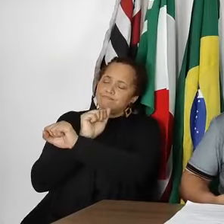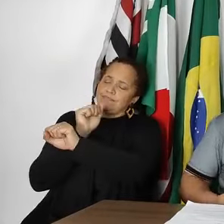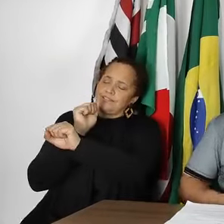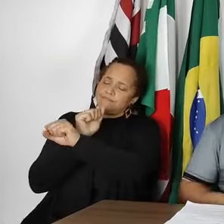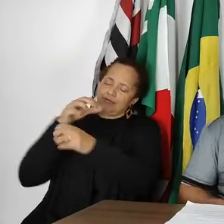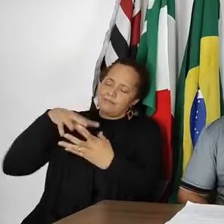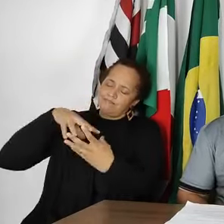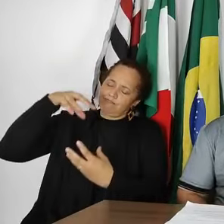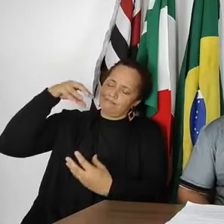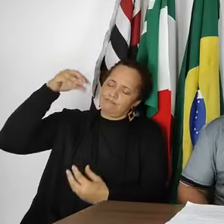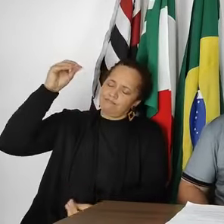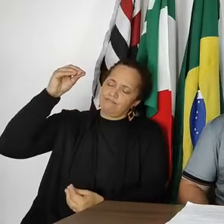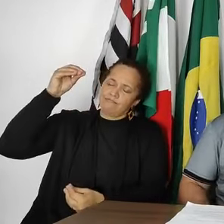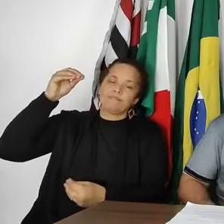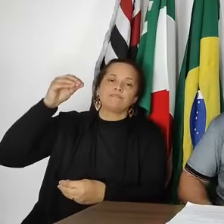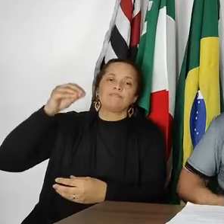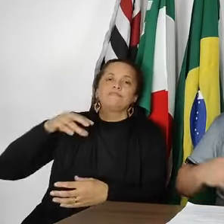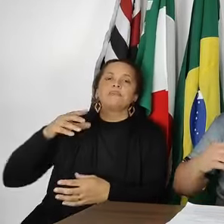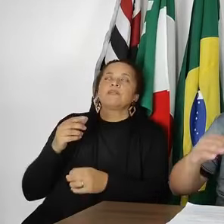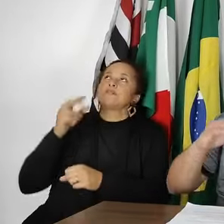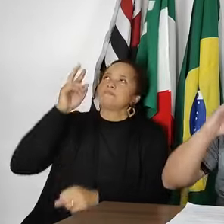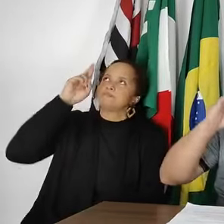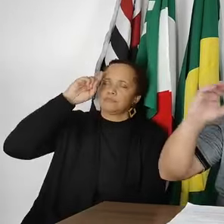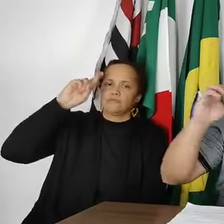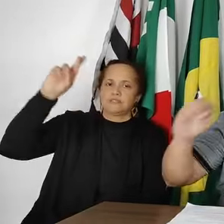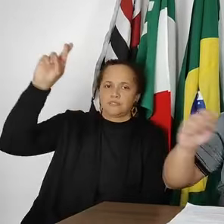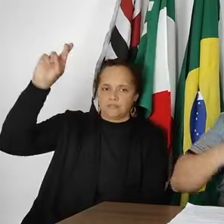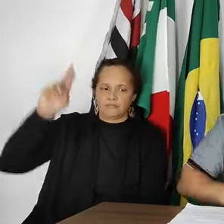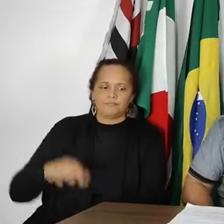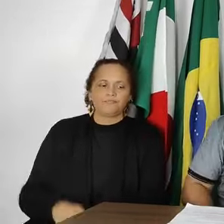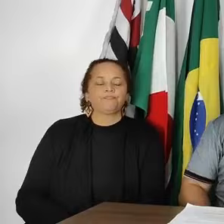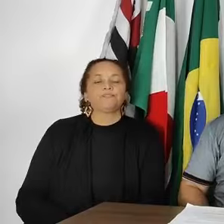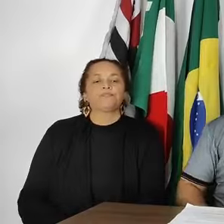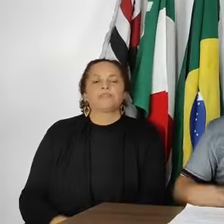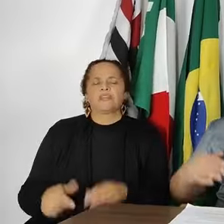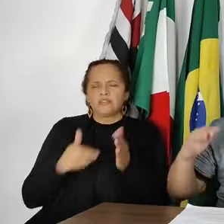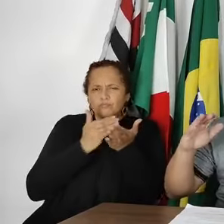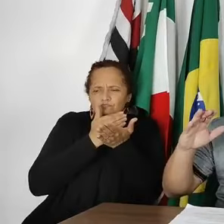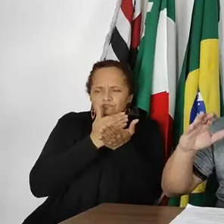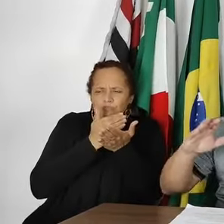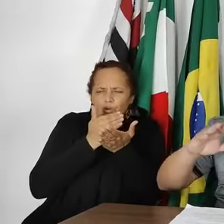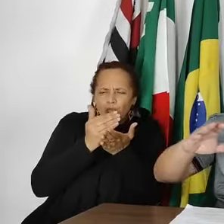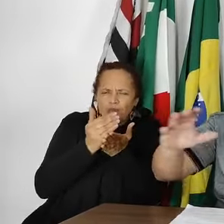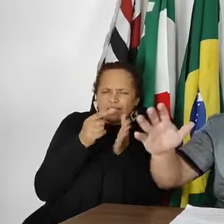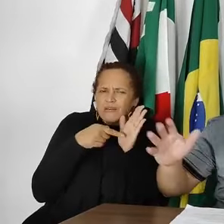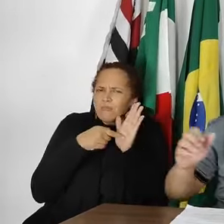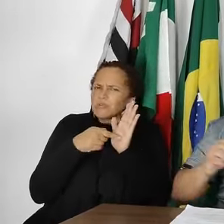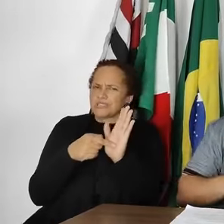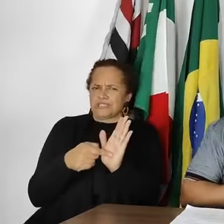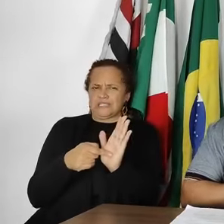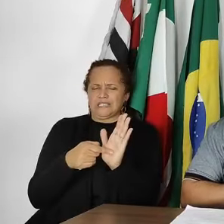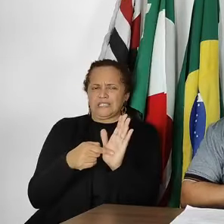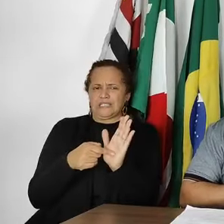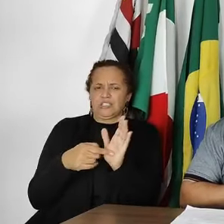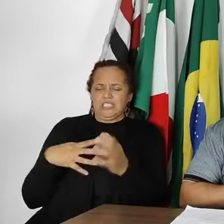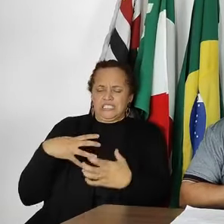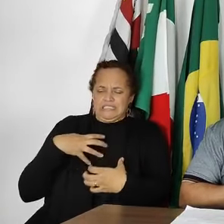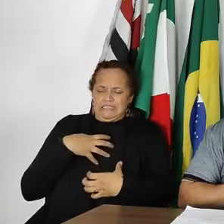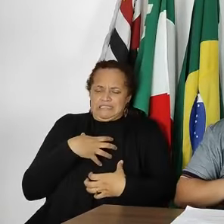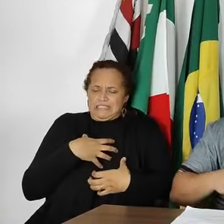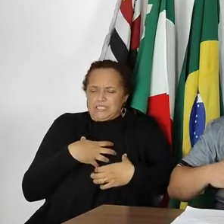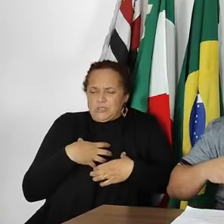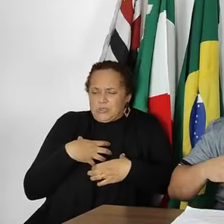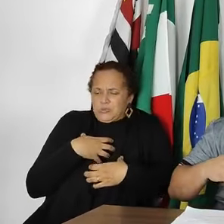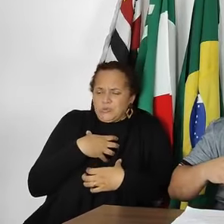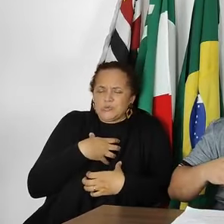vê que trecho importante de Lamentações? Primeiro, ele dá uma conotação, né, da situação que ele